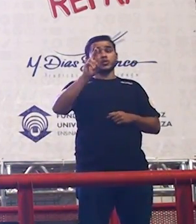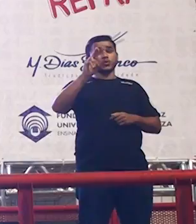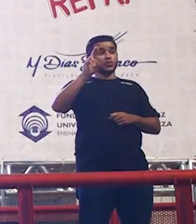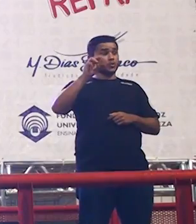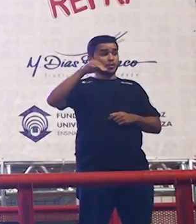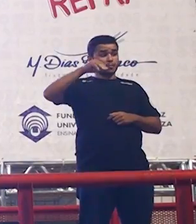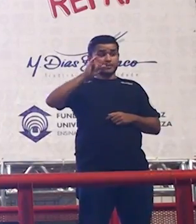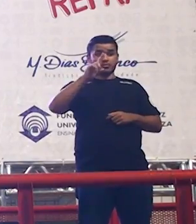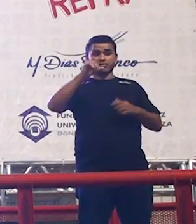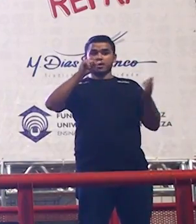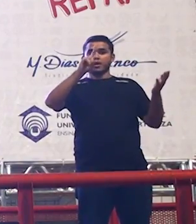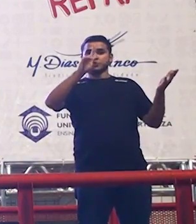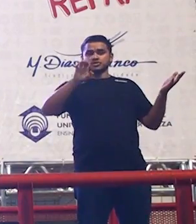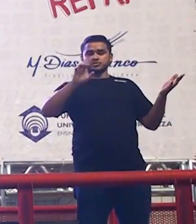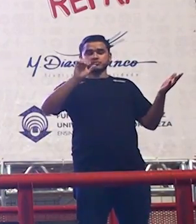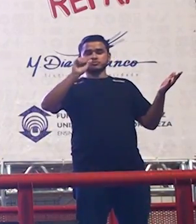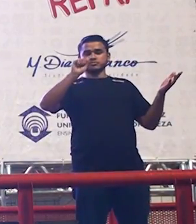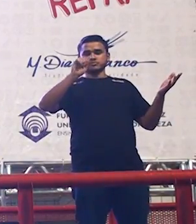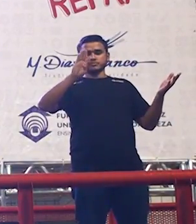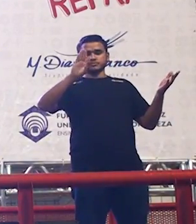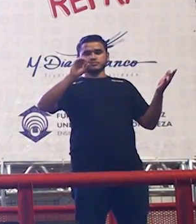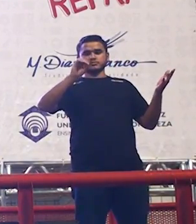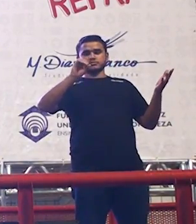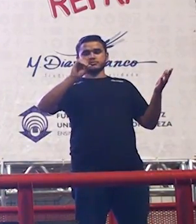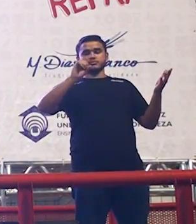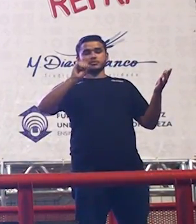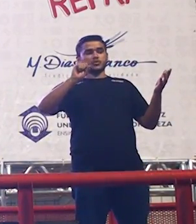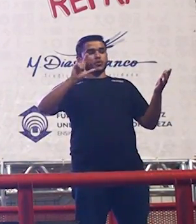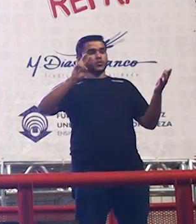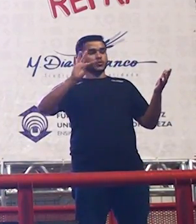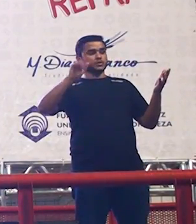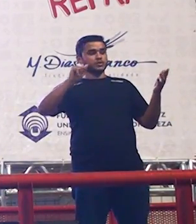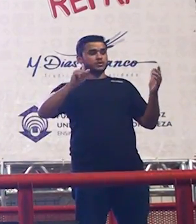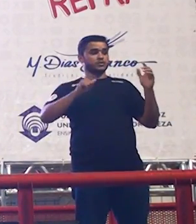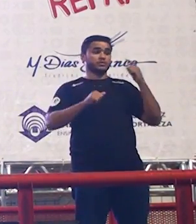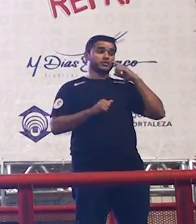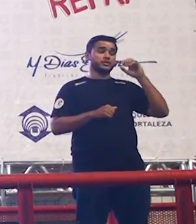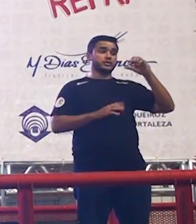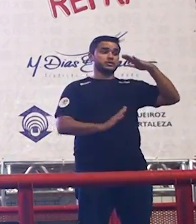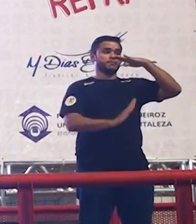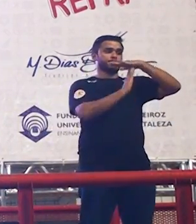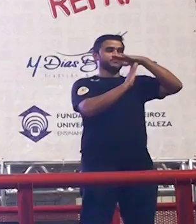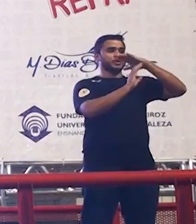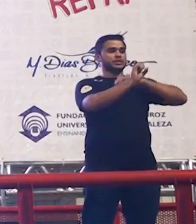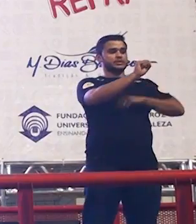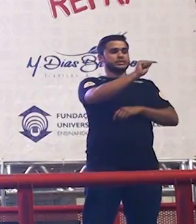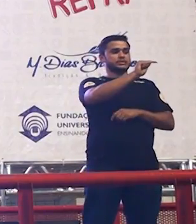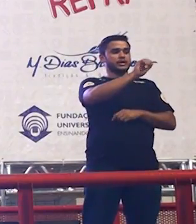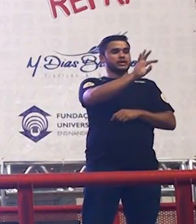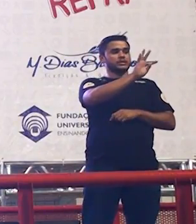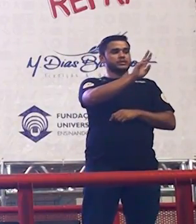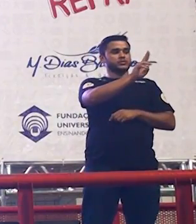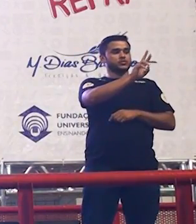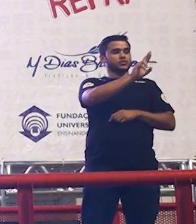umidade absoluta e o ponto de saturação. Isso está